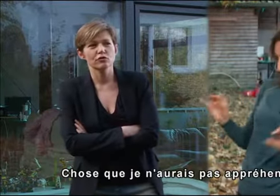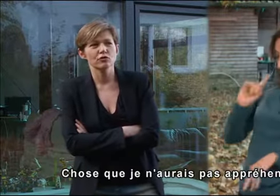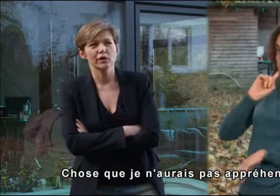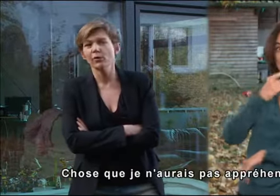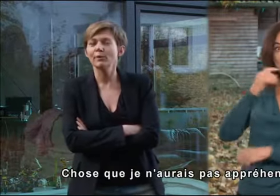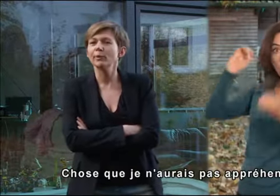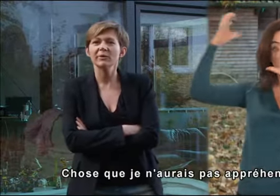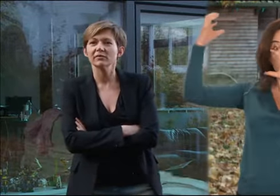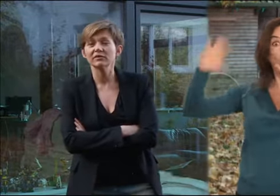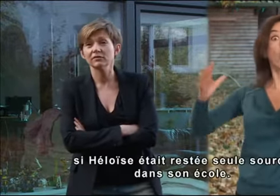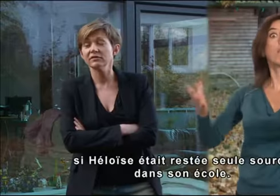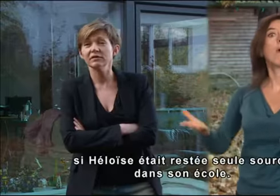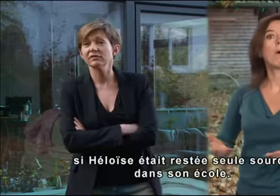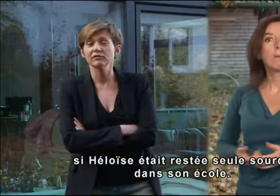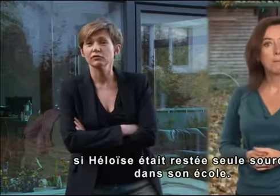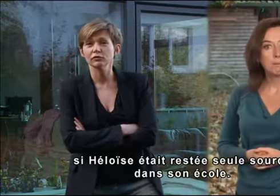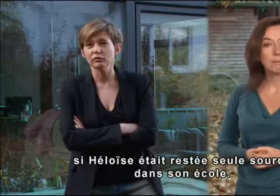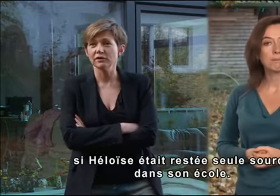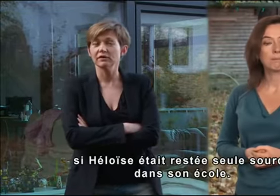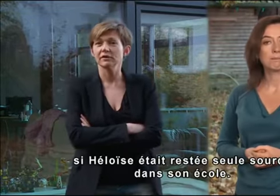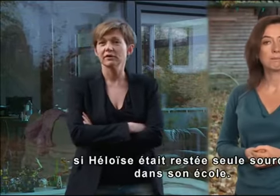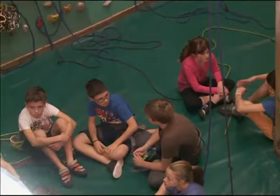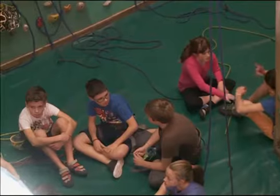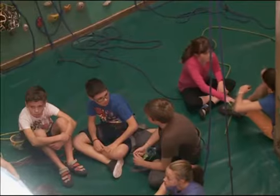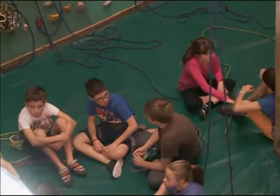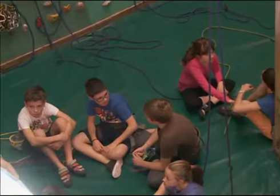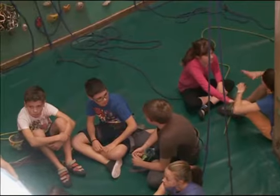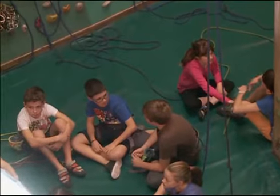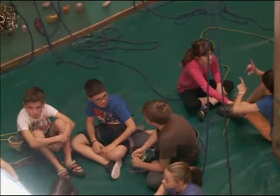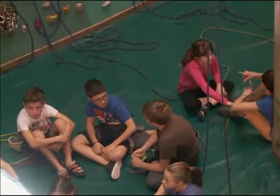Chose que je n'aurais probablement pas appréhendée si Héloïse était restée seule sourde dans son école.